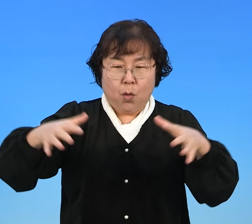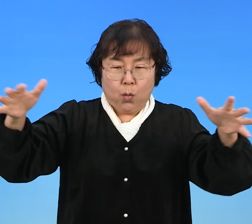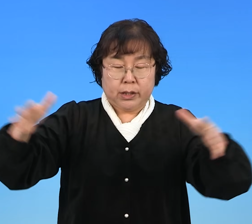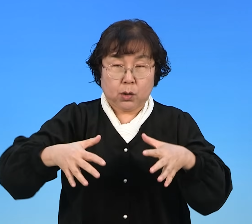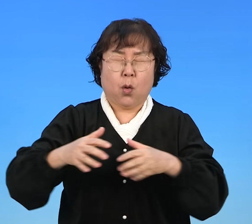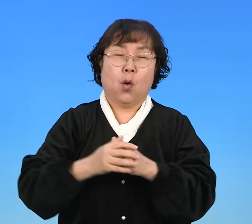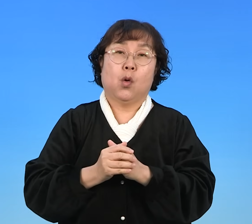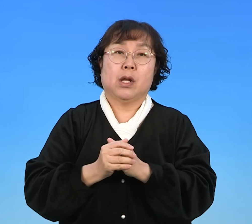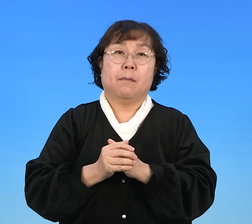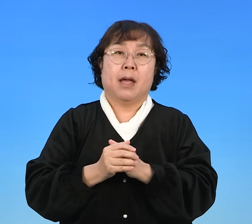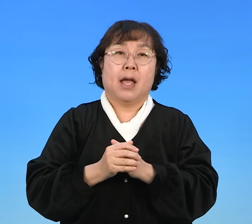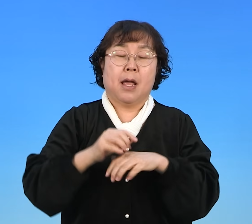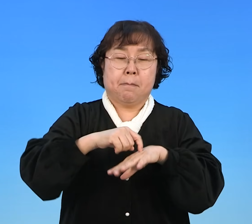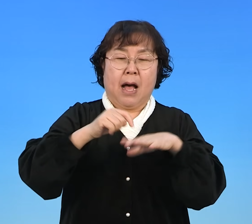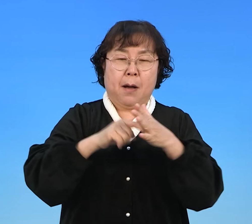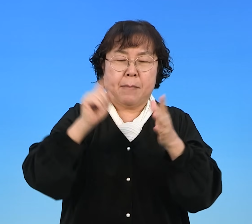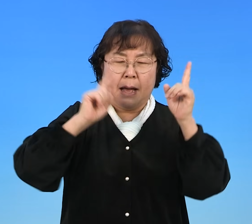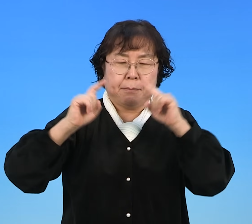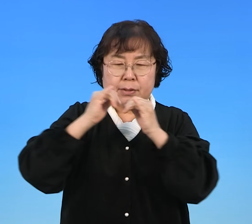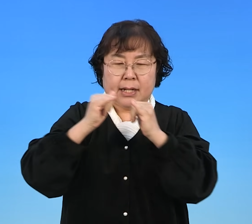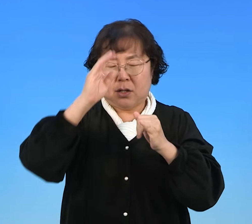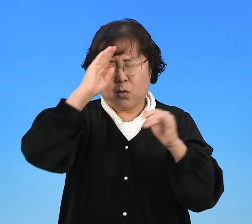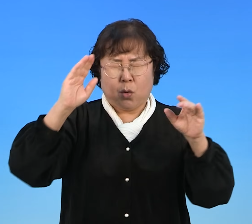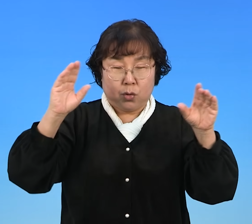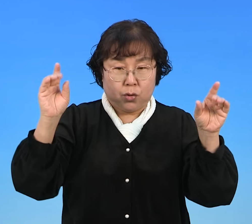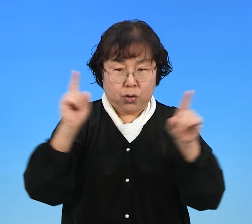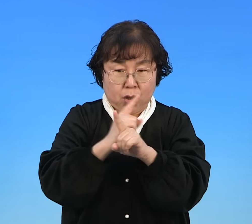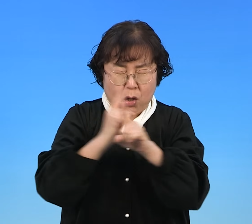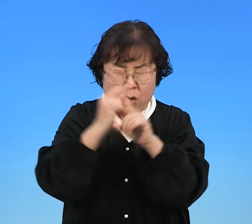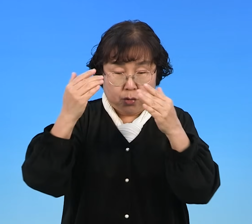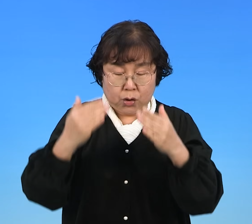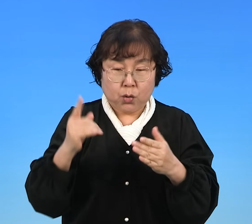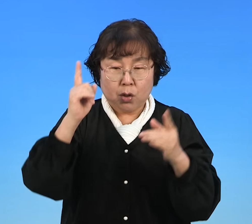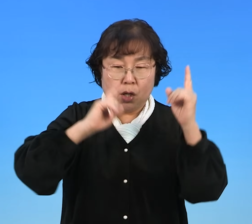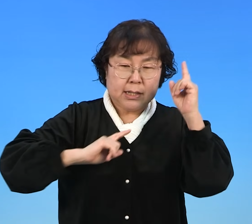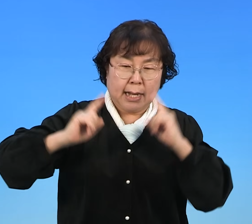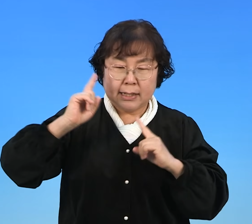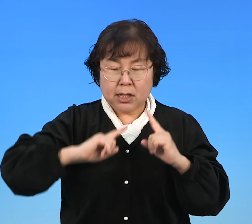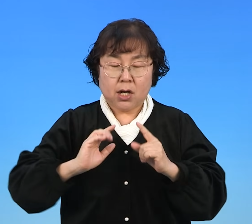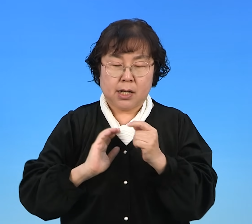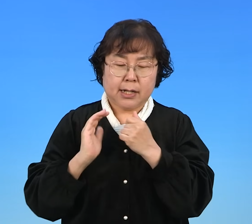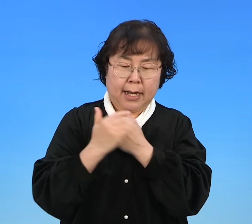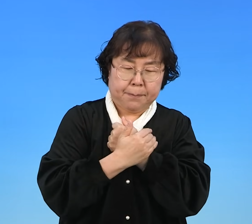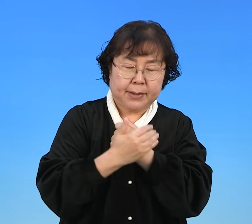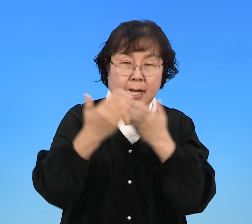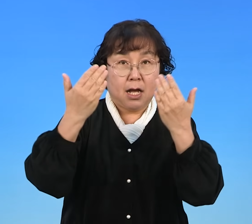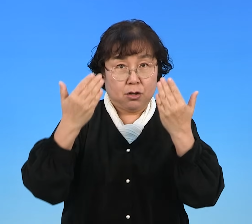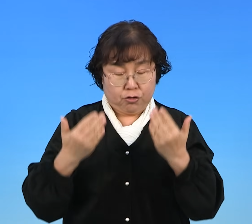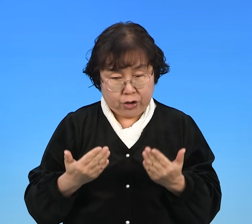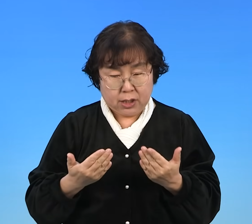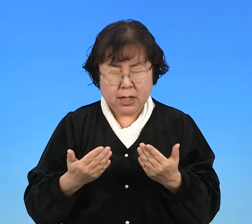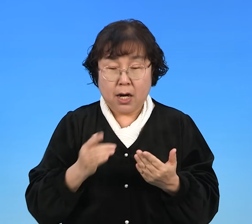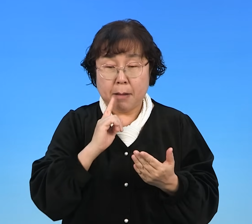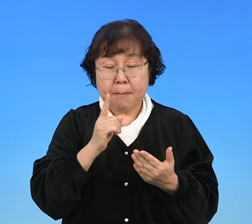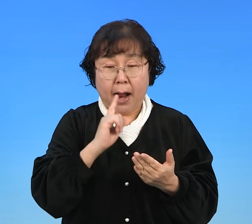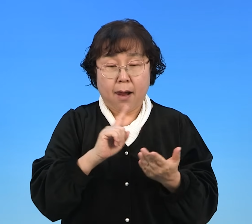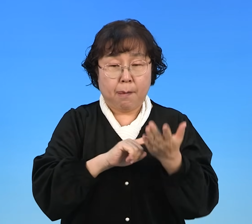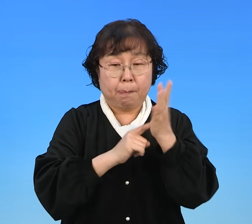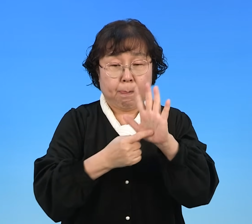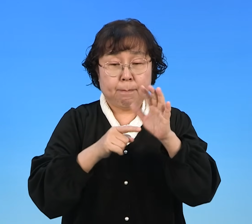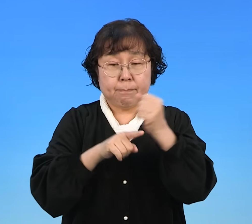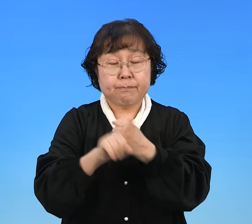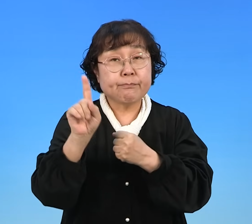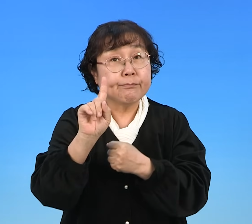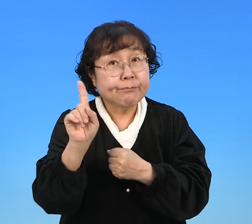자들을 모으시며 상심한 자들을 고치시며 그들의 상처를 싸매시는도다. 지금 이런 말씀이 왜